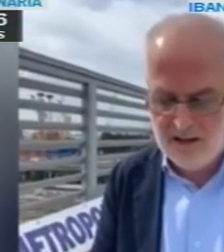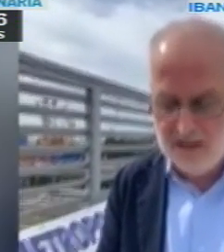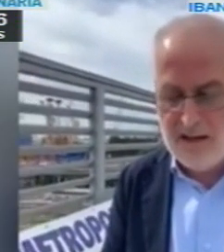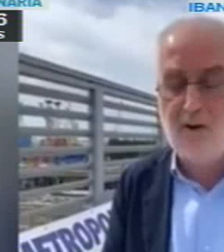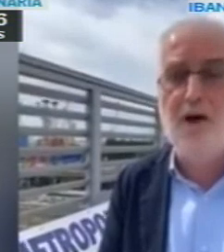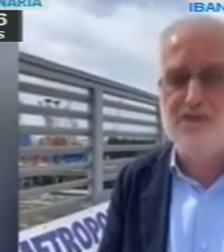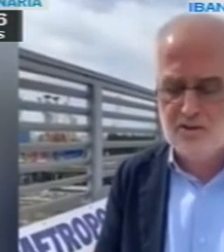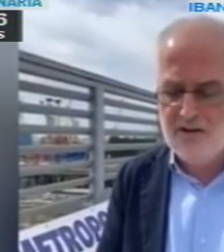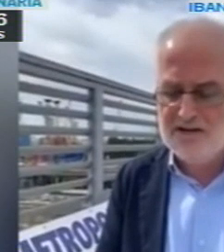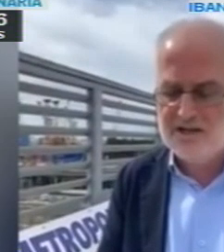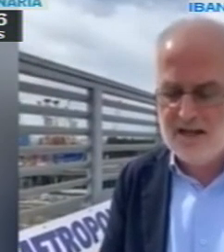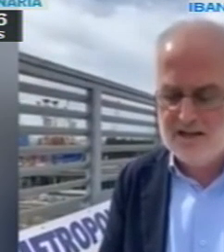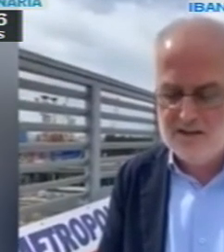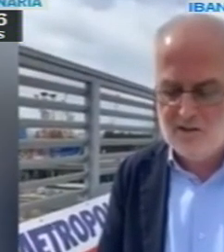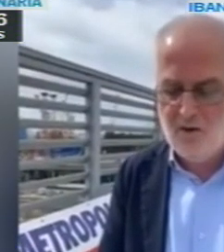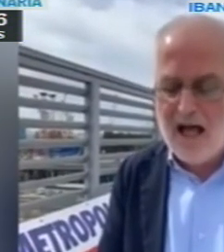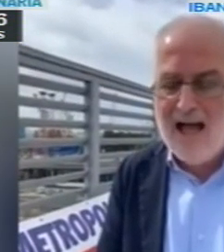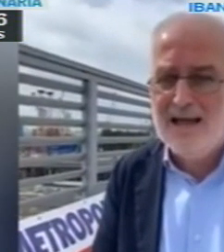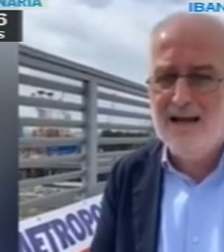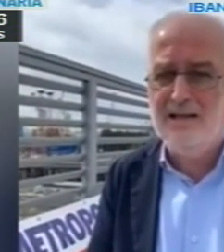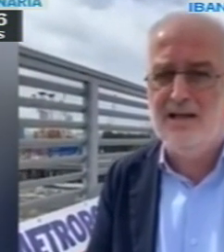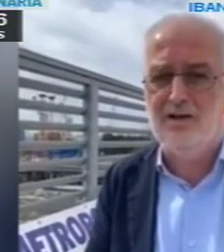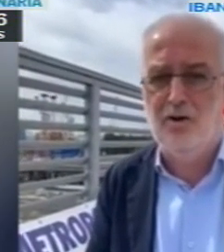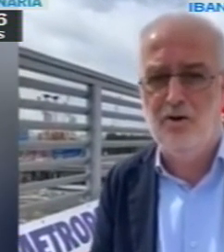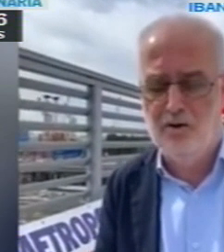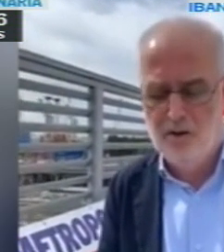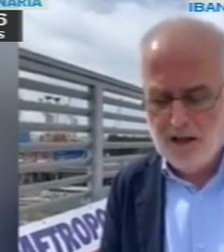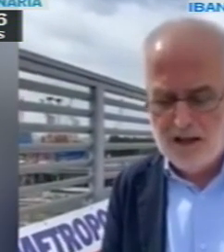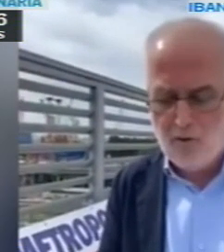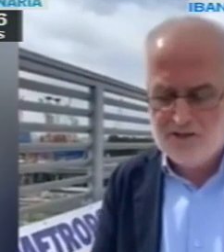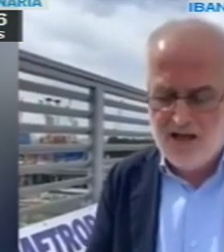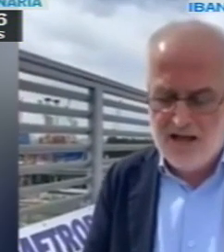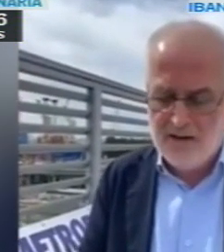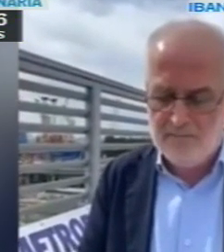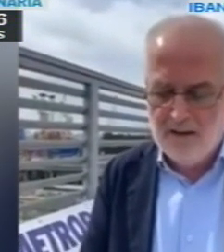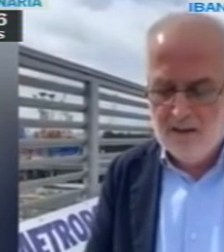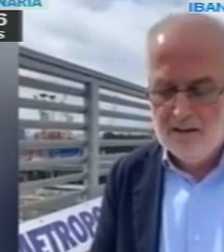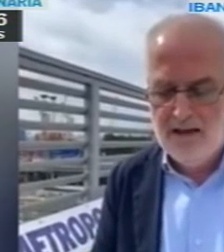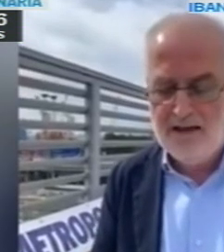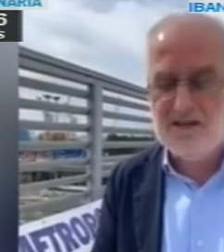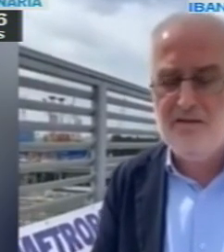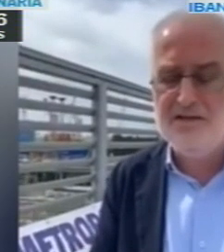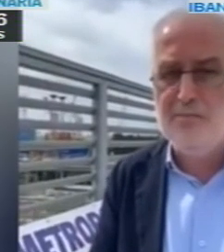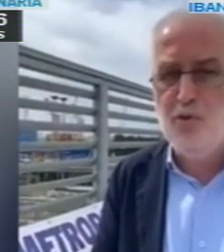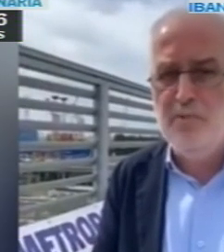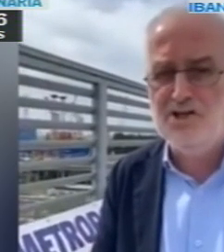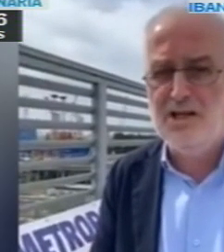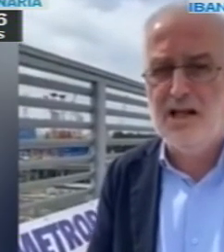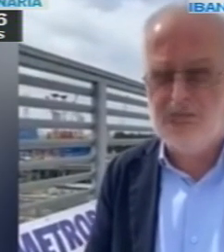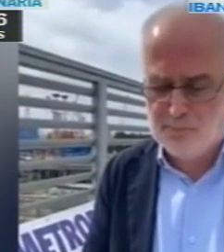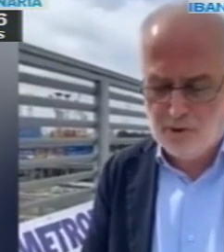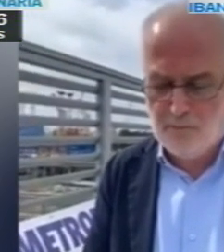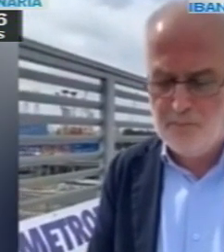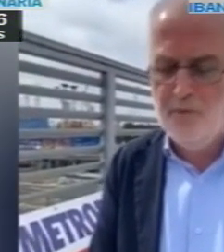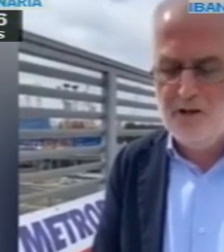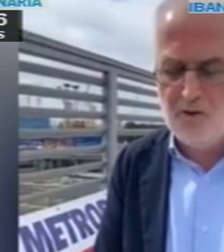sicurezza e questo deve essere garantito anche nel territorio, a cominciare dai servizi pubblici e